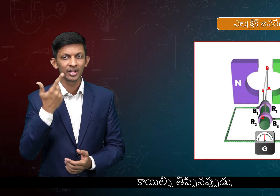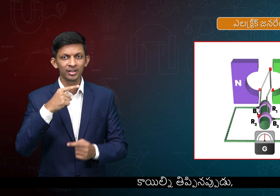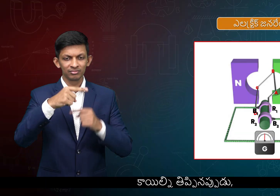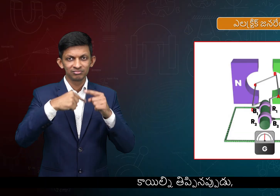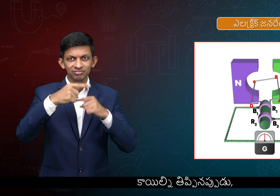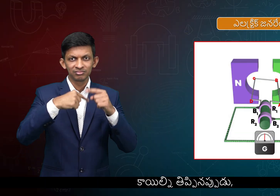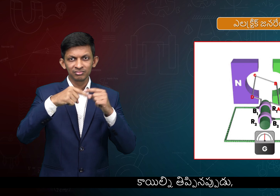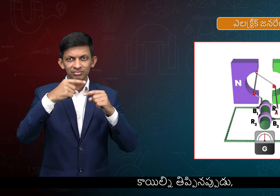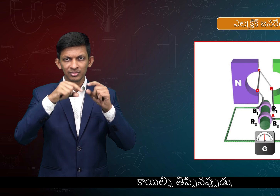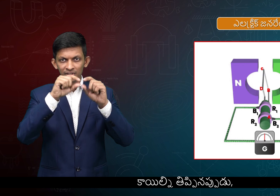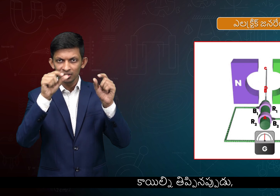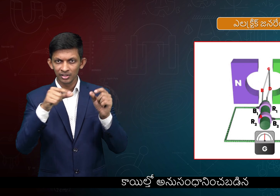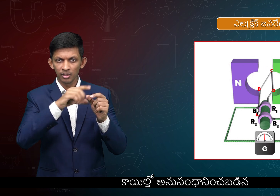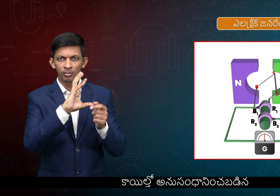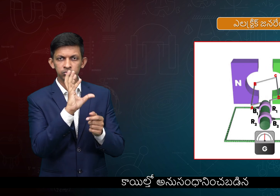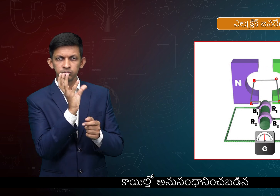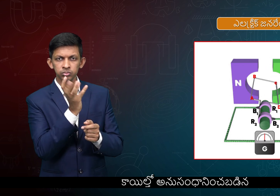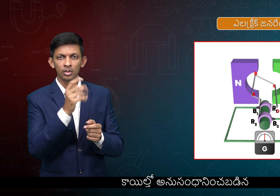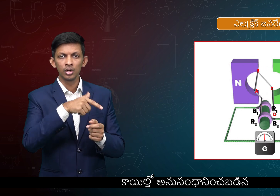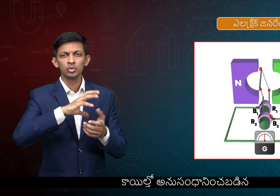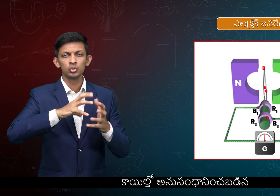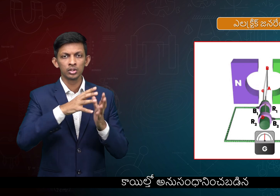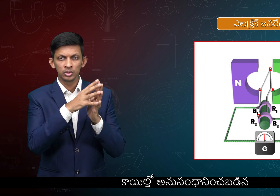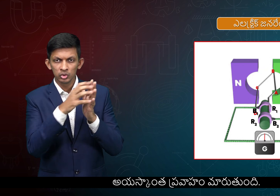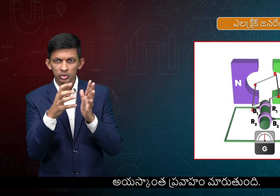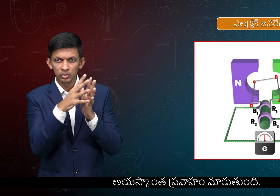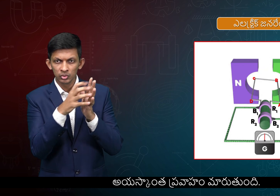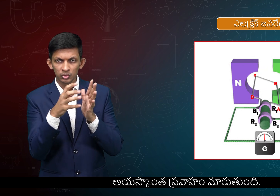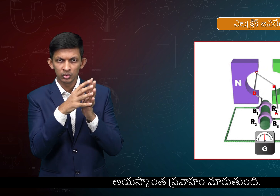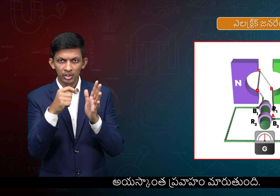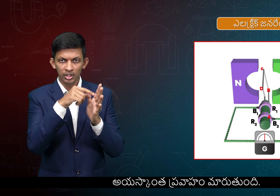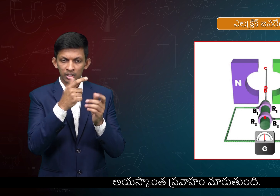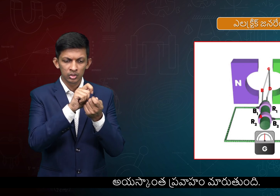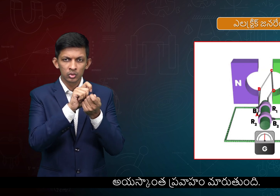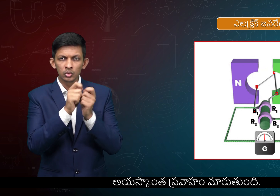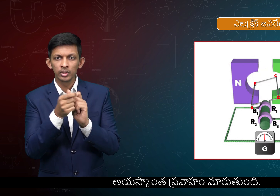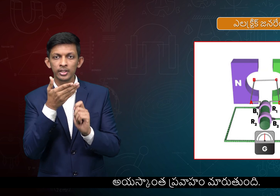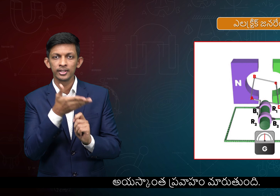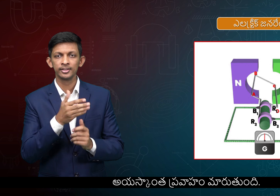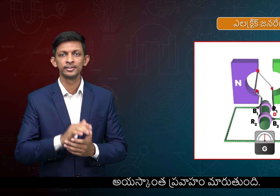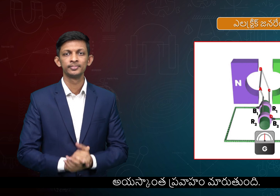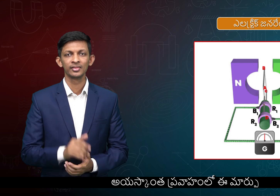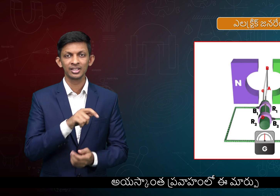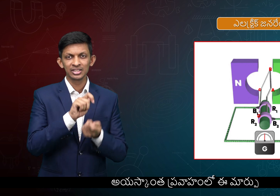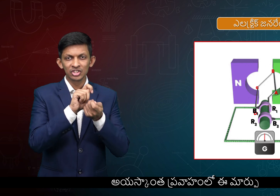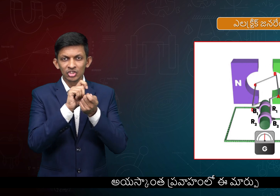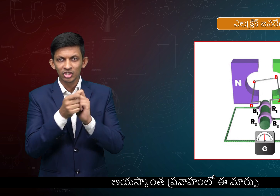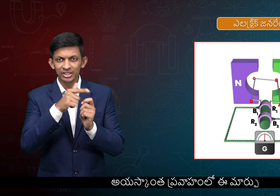కాయిల్ను తిప్పినప్పుడు కాయిల్తో అనుసంధానించబడిన అయస్కాంత ప్రవాహం మారుతుంది. అయస్కాంత ప్రవాహంలో